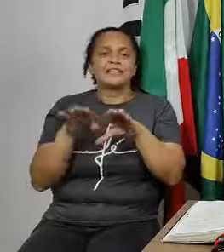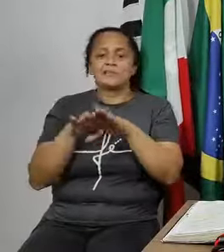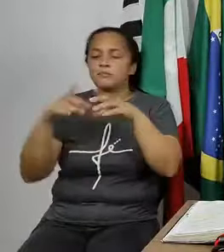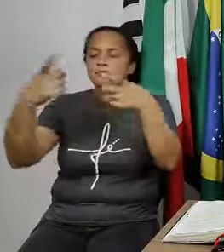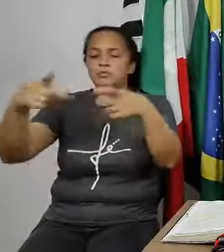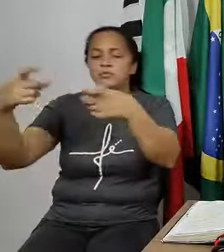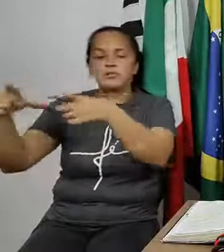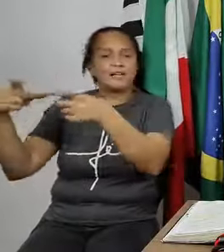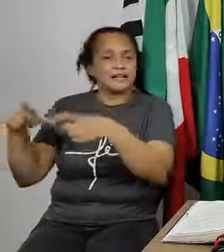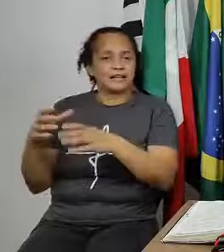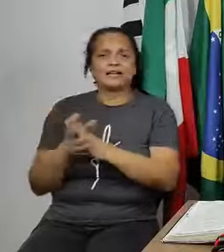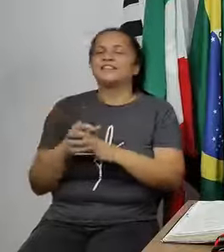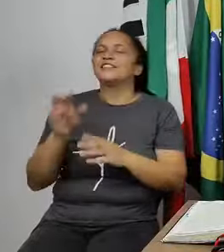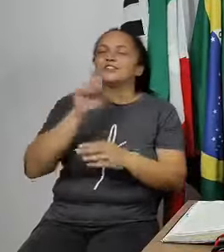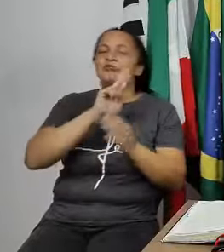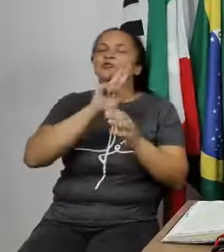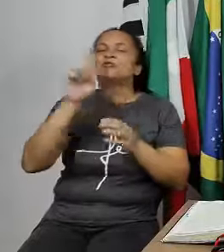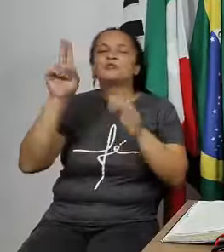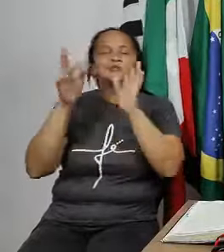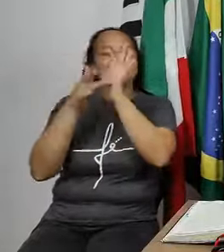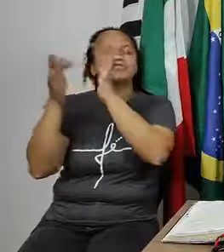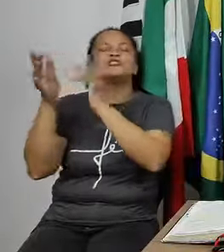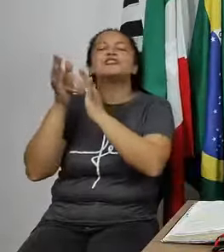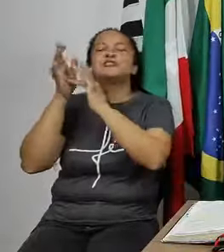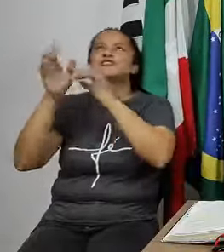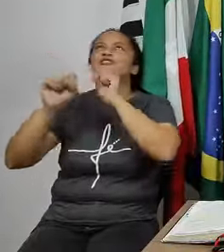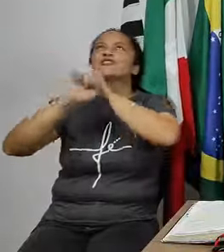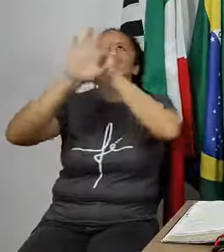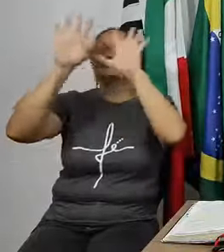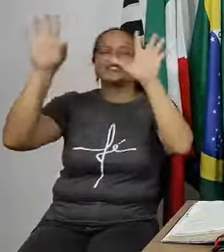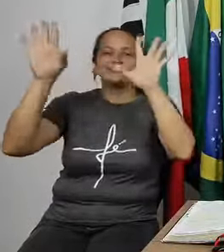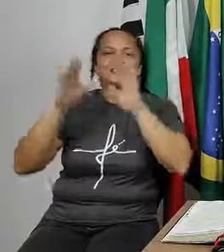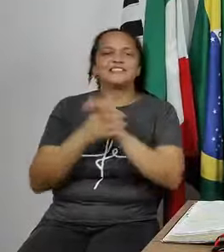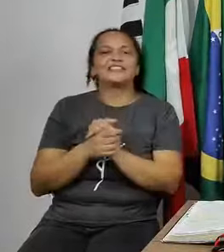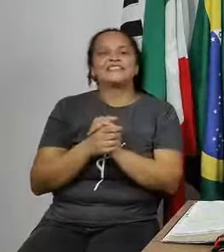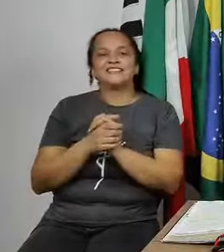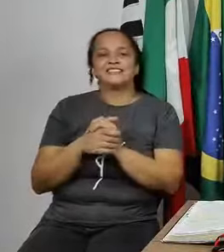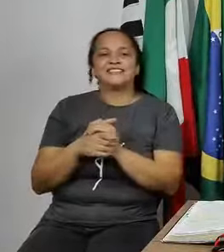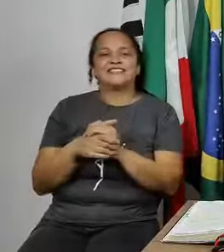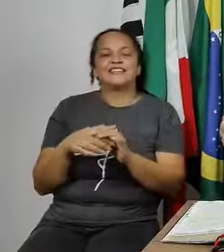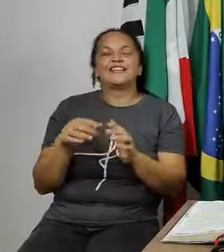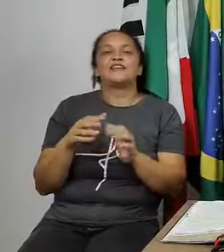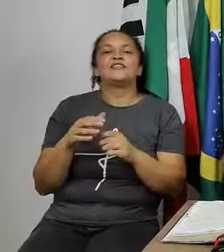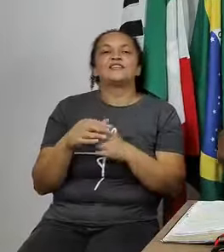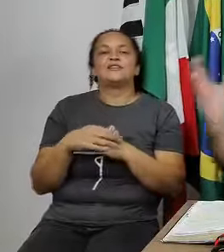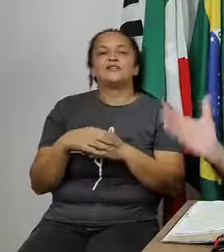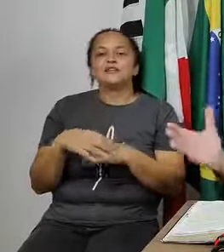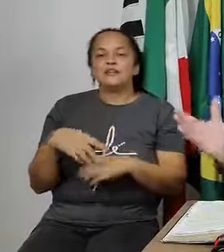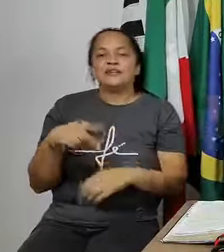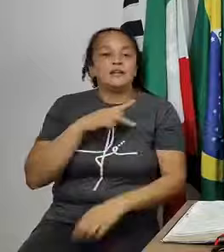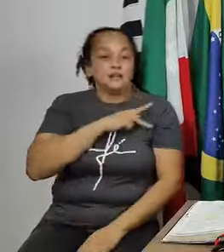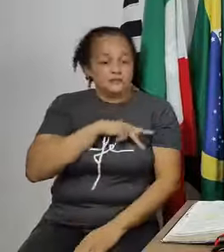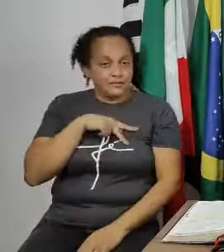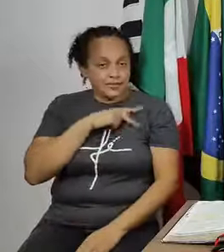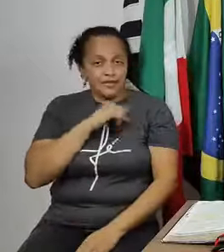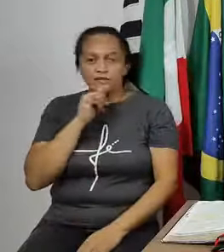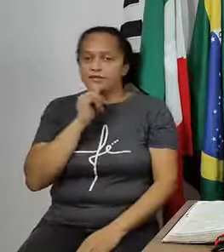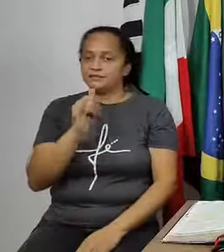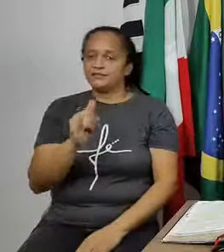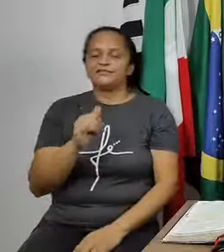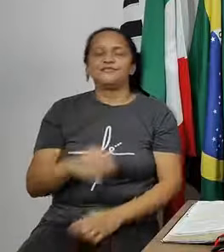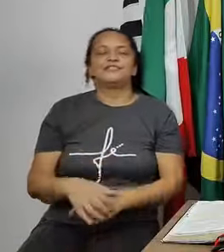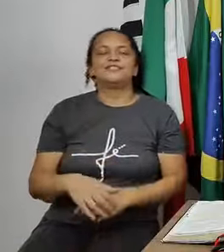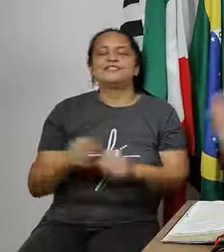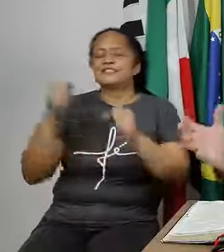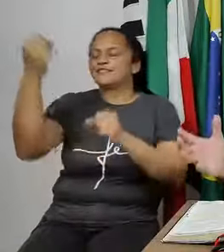sendo glorificado. Isso é igreja, isso é corpo de Cristo. Como diz Paulo, a multiforme graça